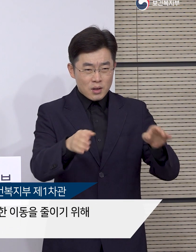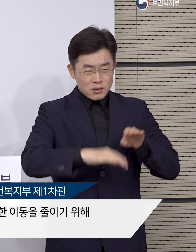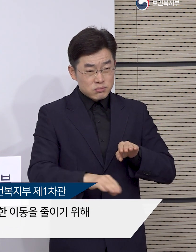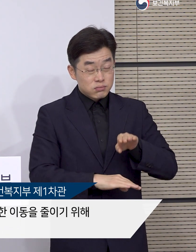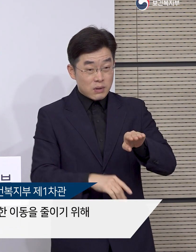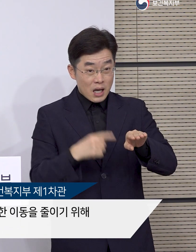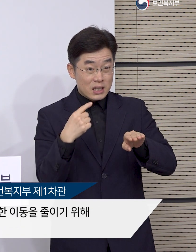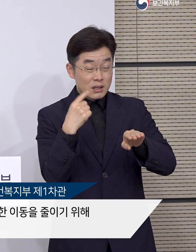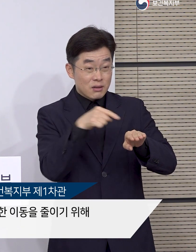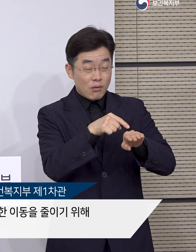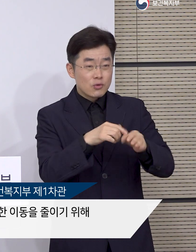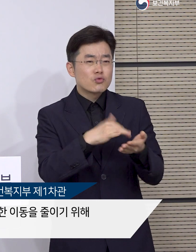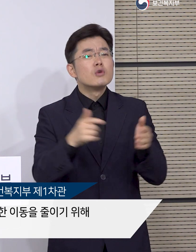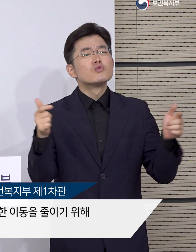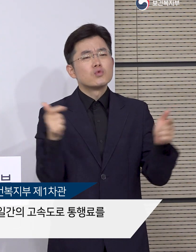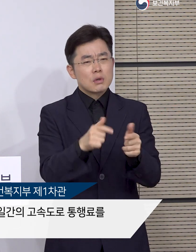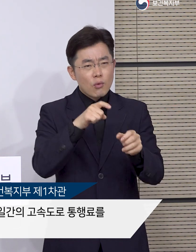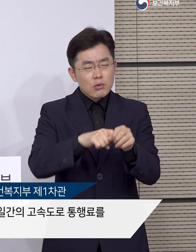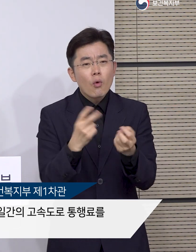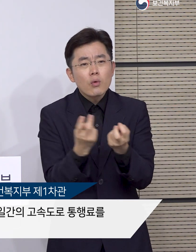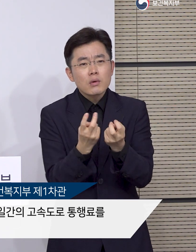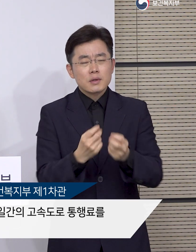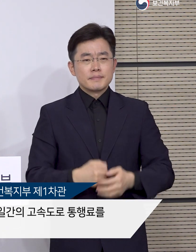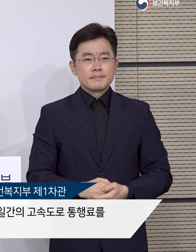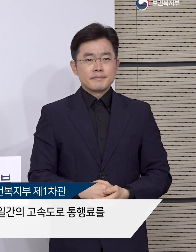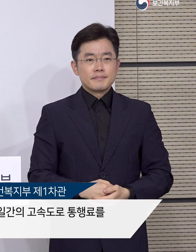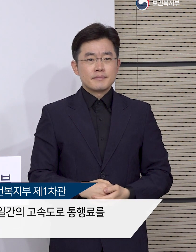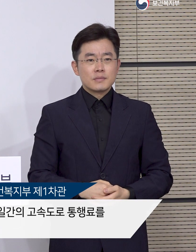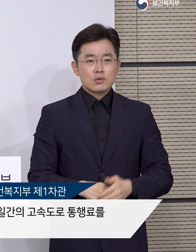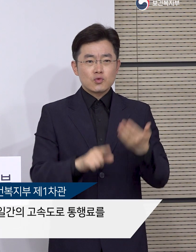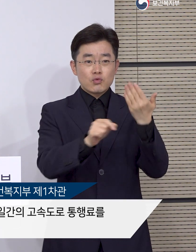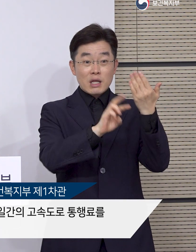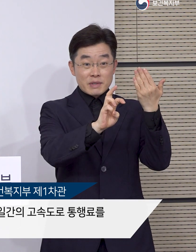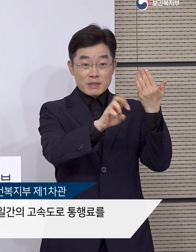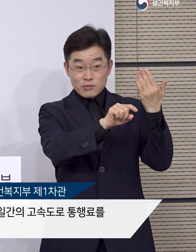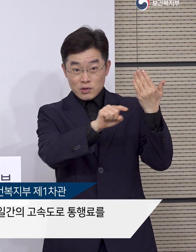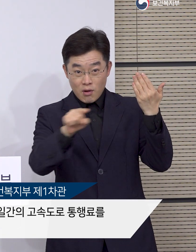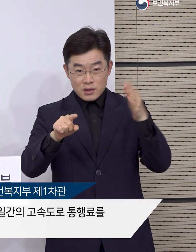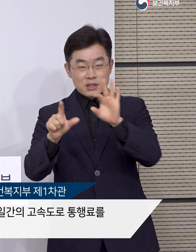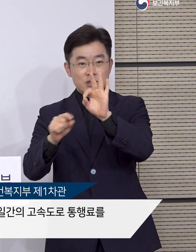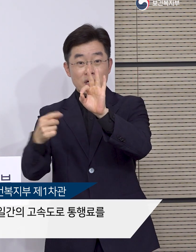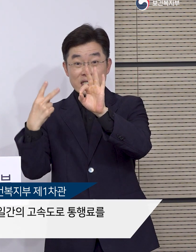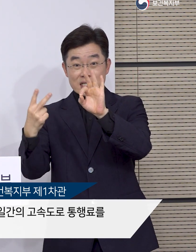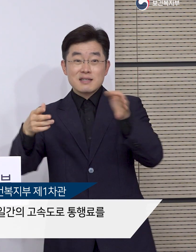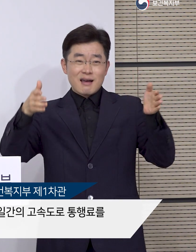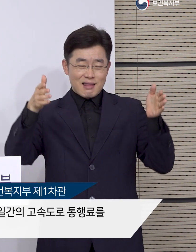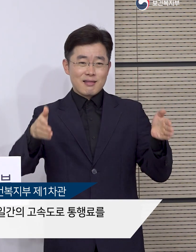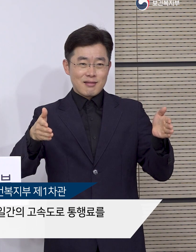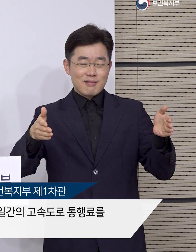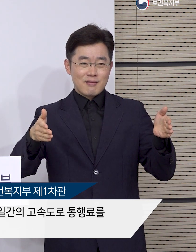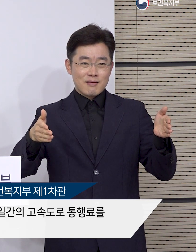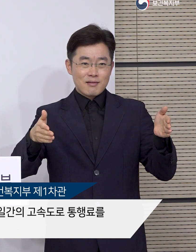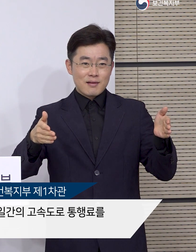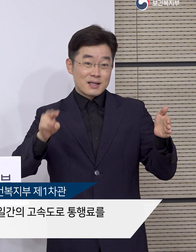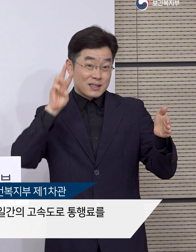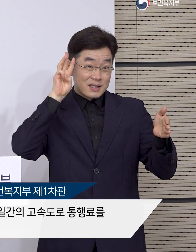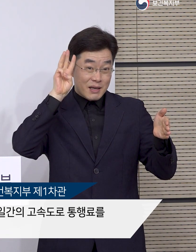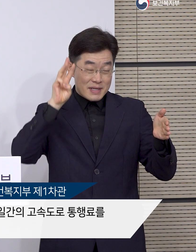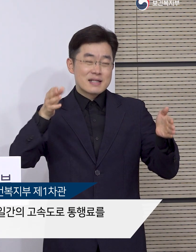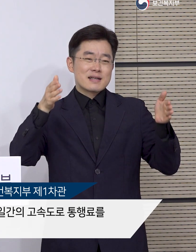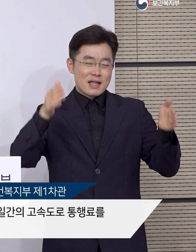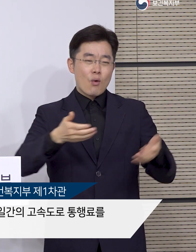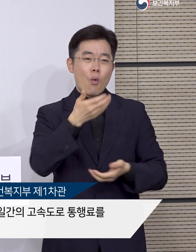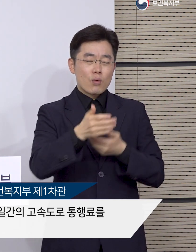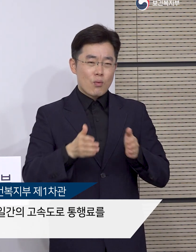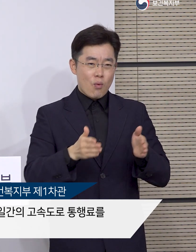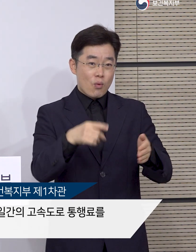통한 이동을 줄이기 위해 추석 연휴인 9월 30일부터 10월 2일까지의 3일간의